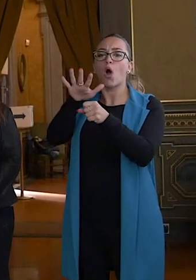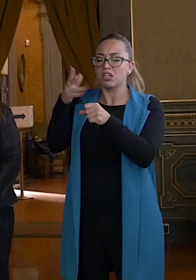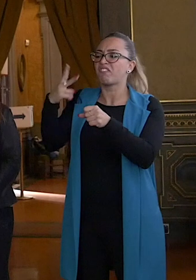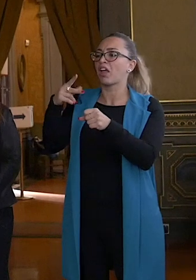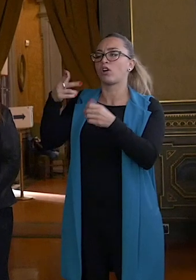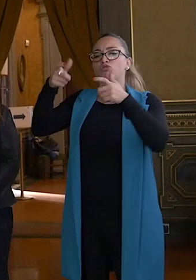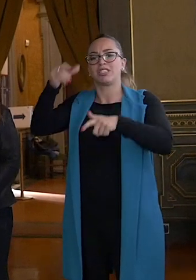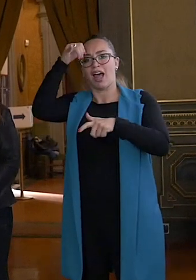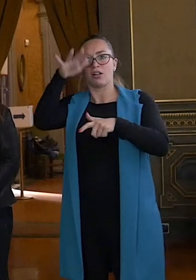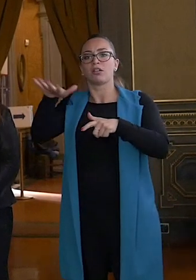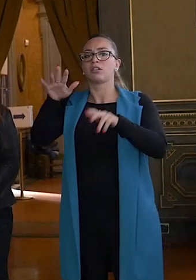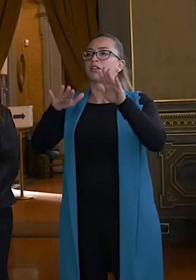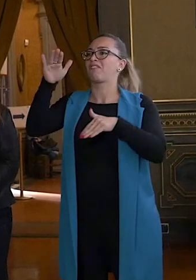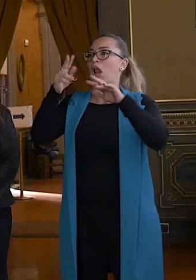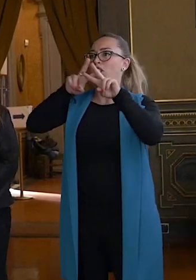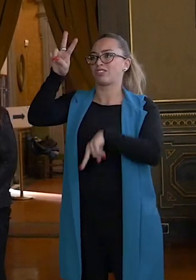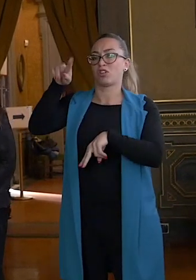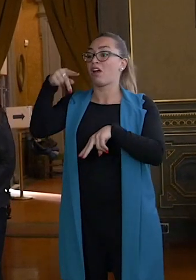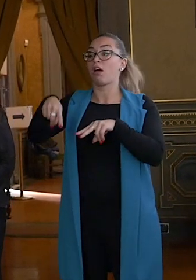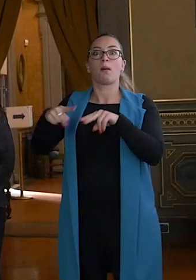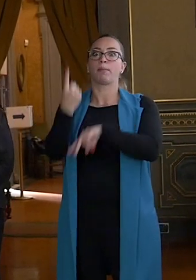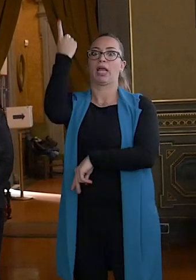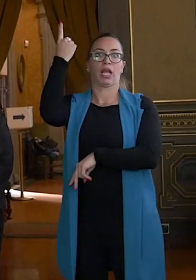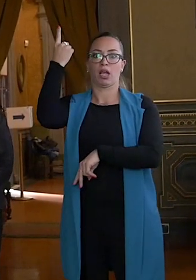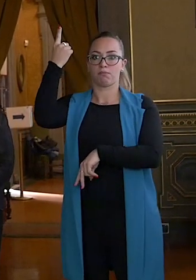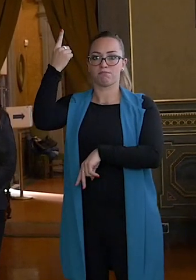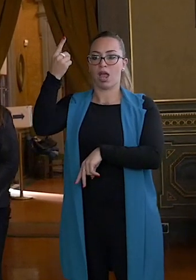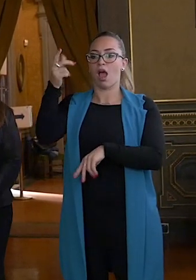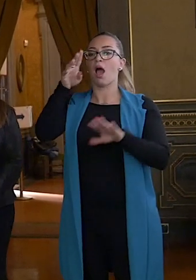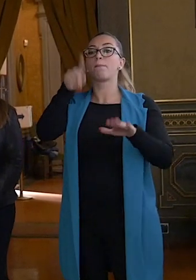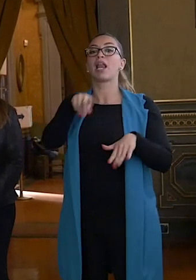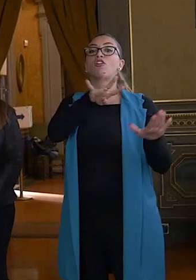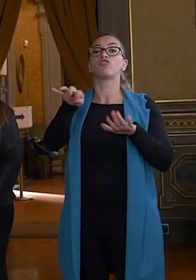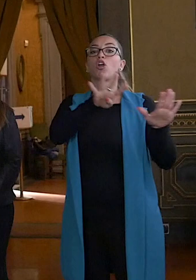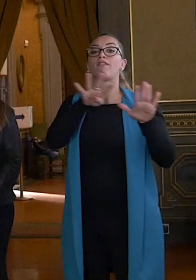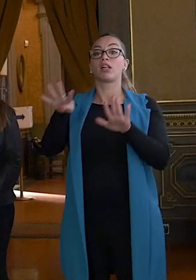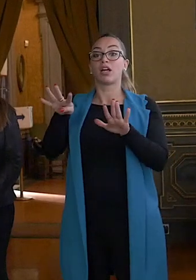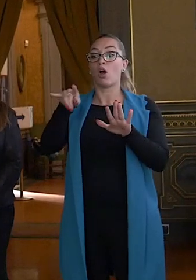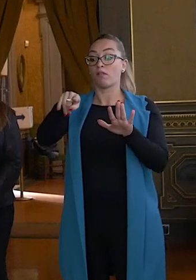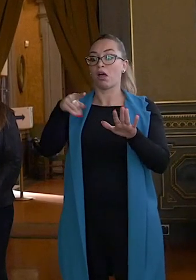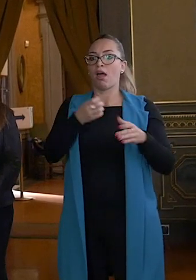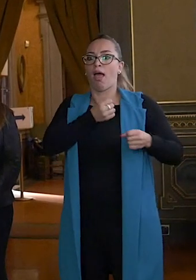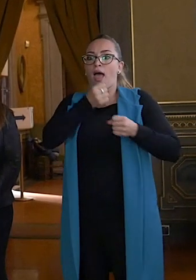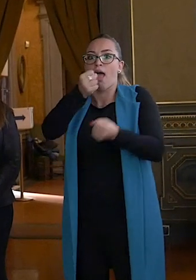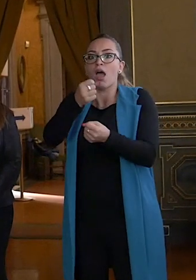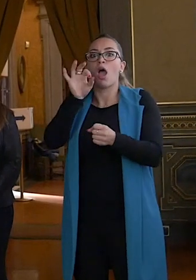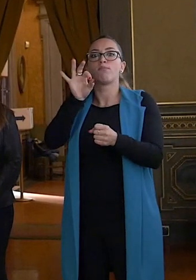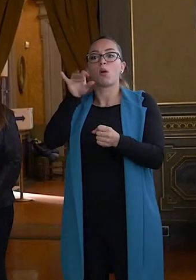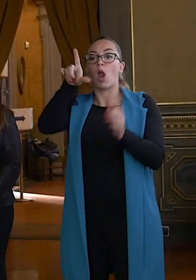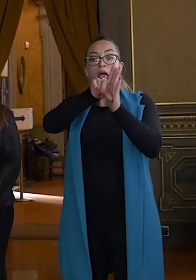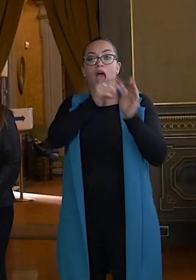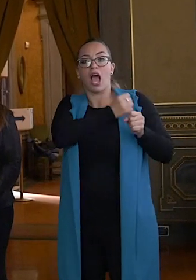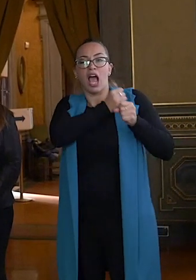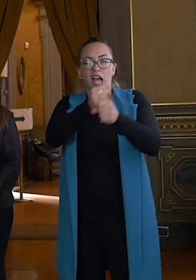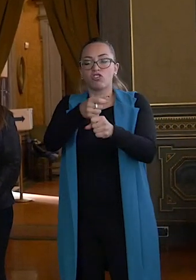di torino a livello nazionale è stata la prima nel 99 a portare proprio al regime e da attuativo di questa legge